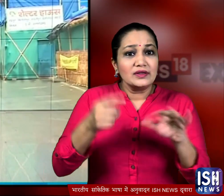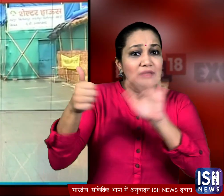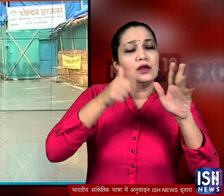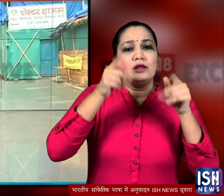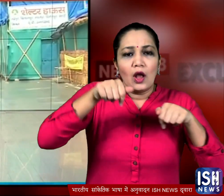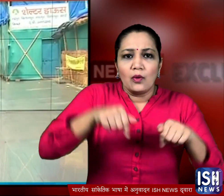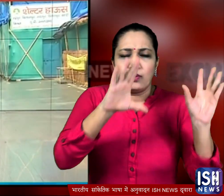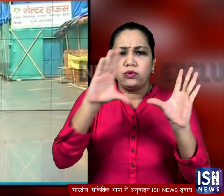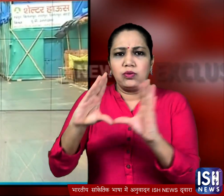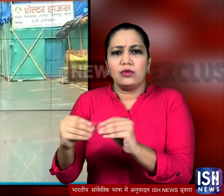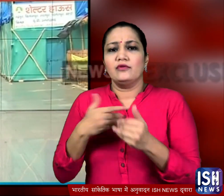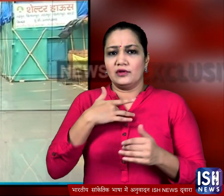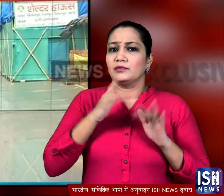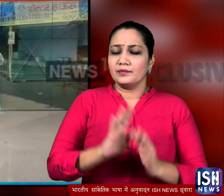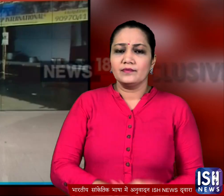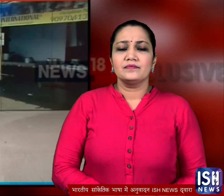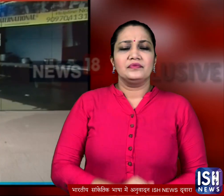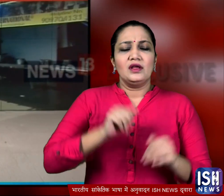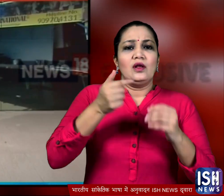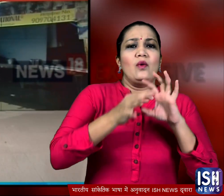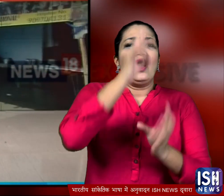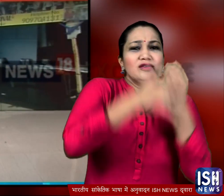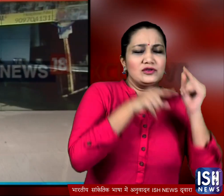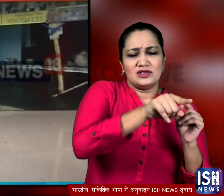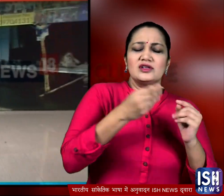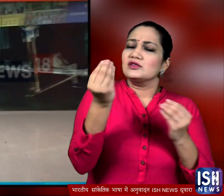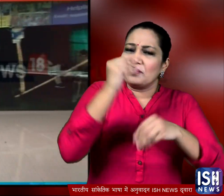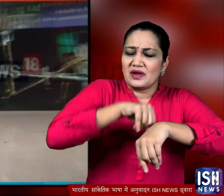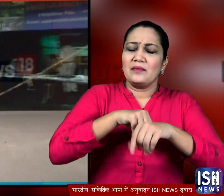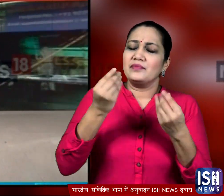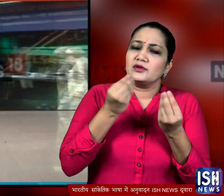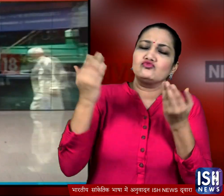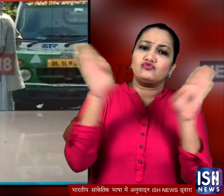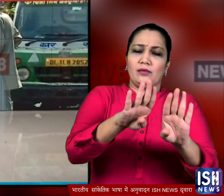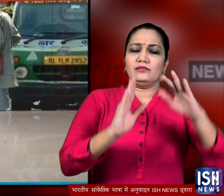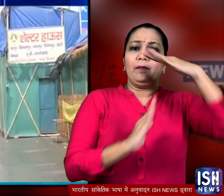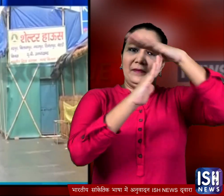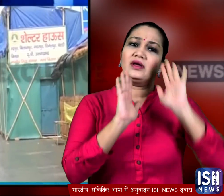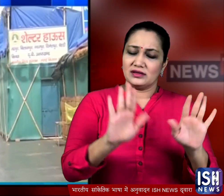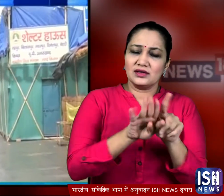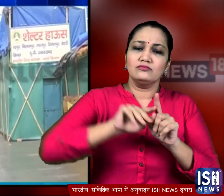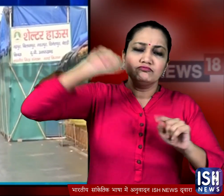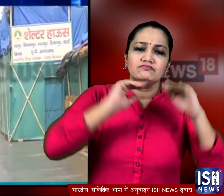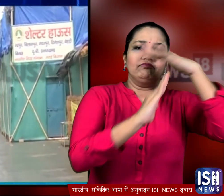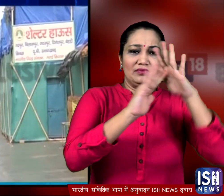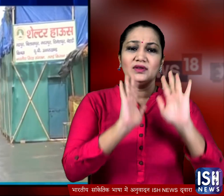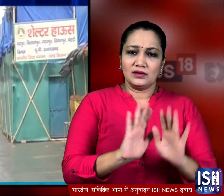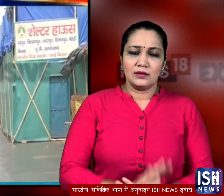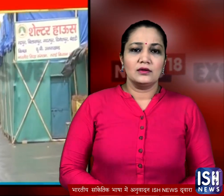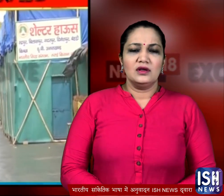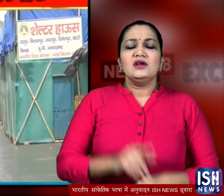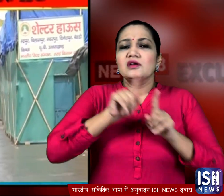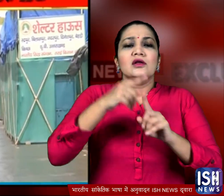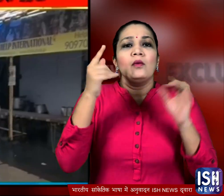लगा। आंदोलन में अब तक शामिल रहे एक संगठन ने कुछ वक्त के लिए आंदोलन को रोकने की अपील कर दी। जिसके पीछे